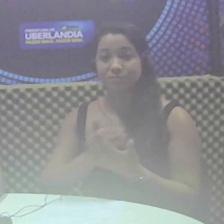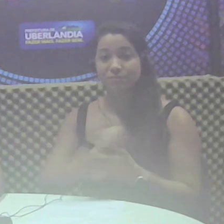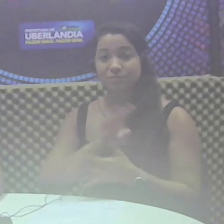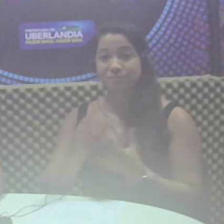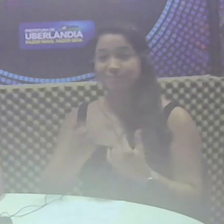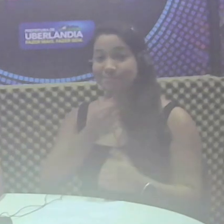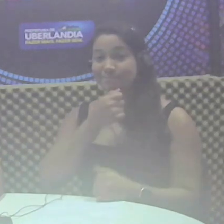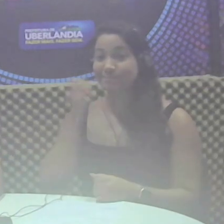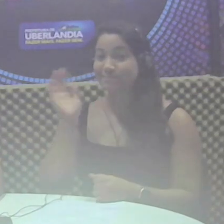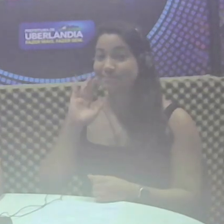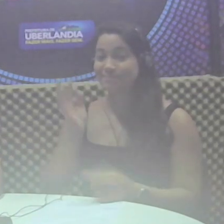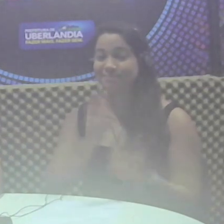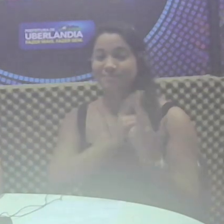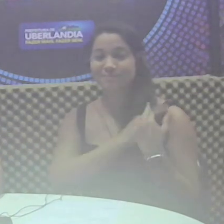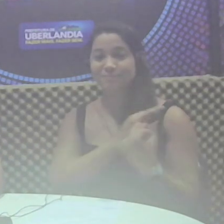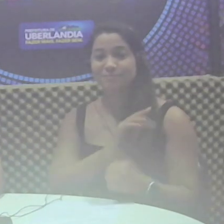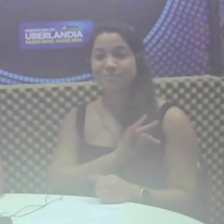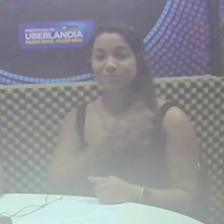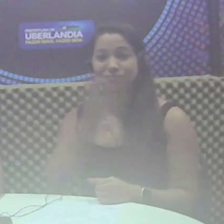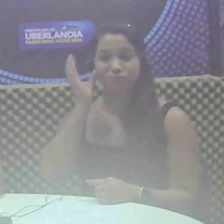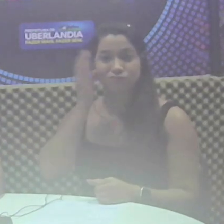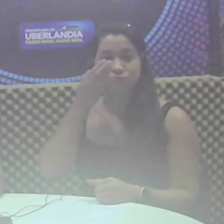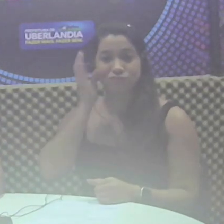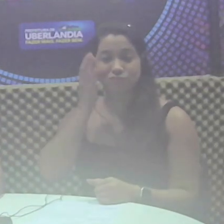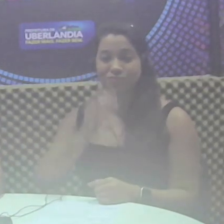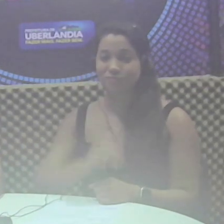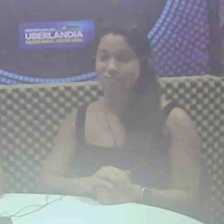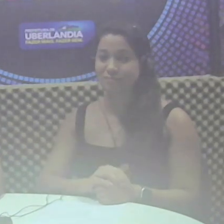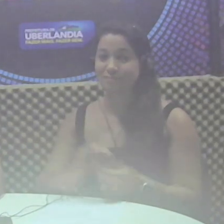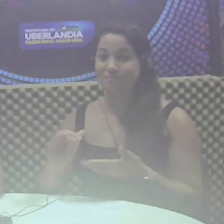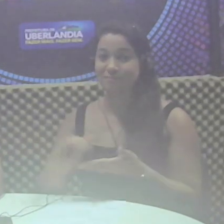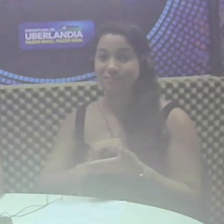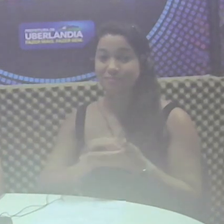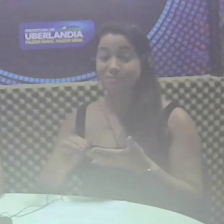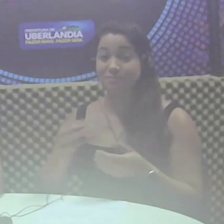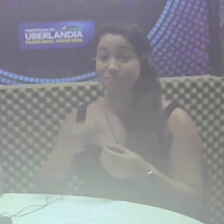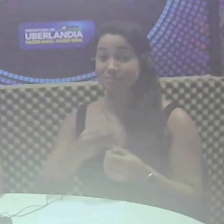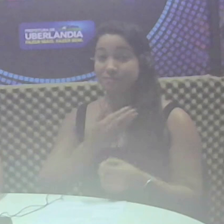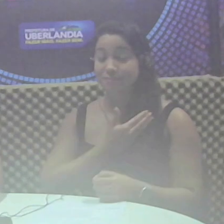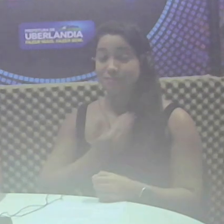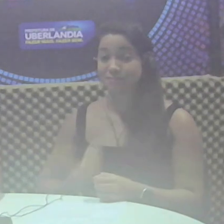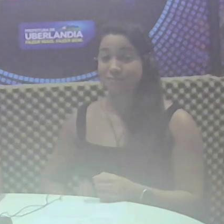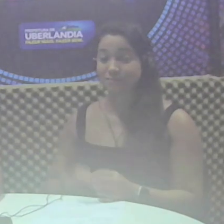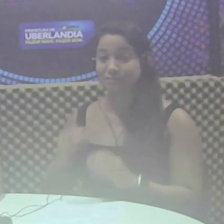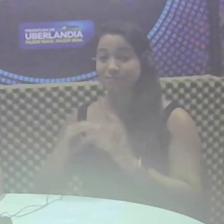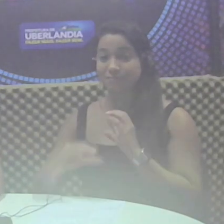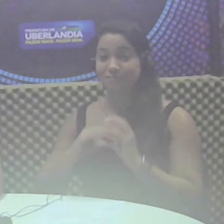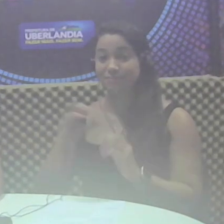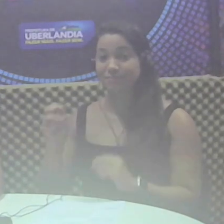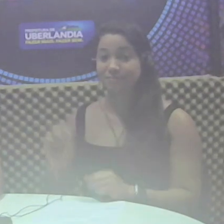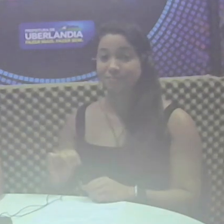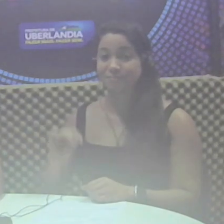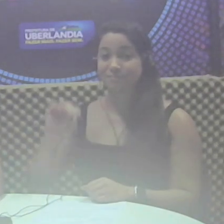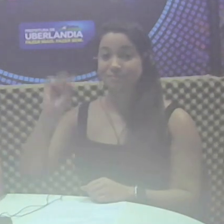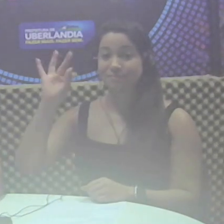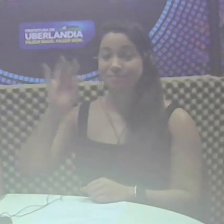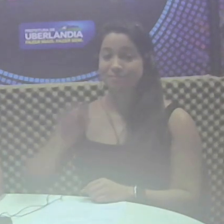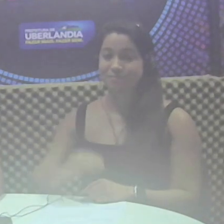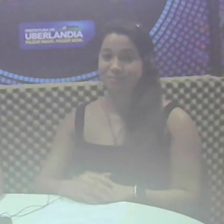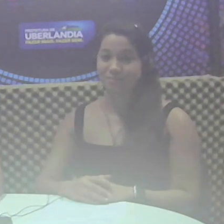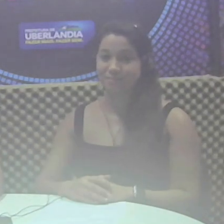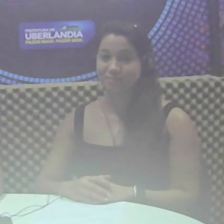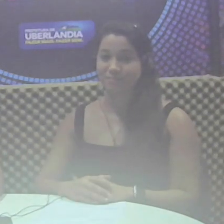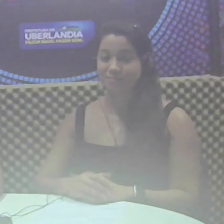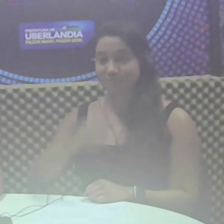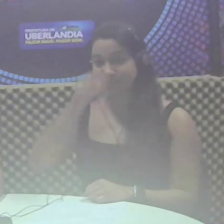em Libras, Amanda Valentim. Responsável técnico, Cristiano Silva. Secretário Municipal de Governo e Comunicação, Marco Túlio